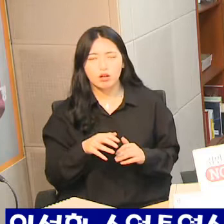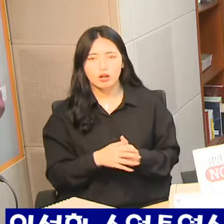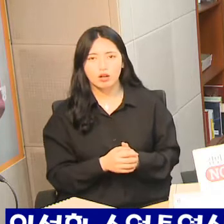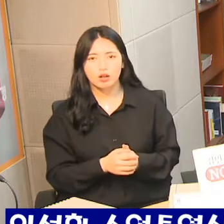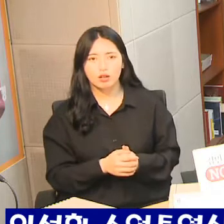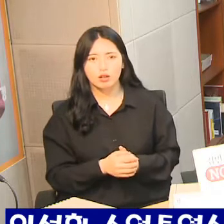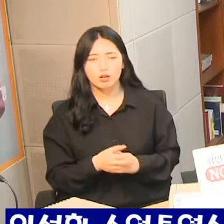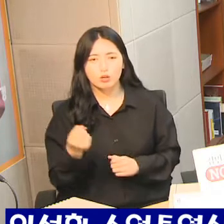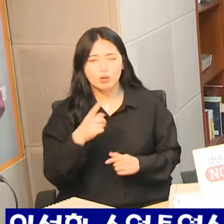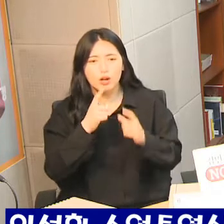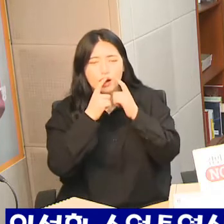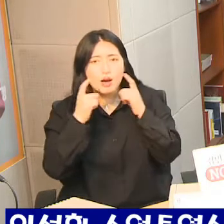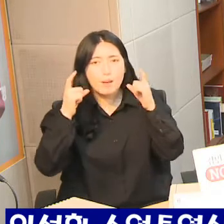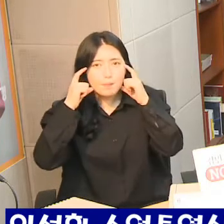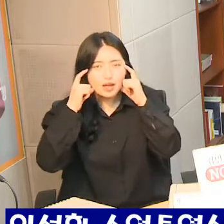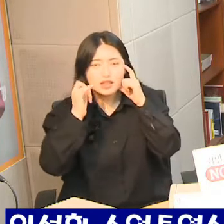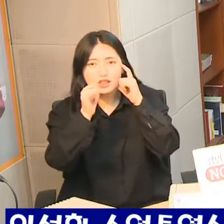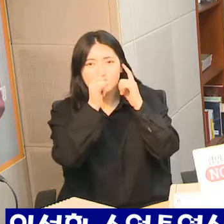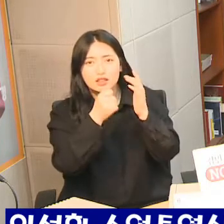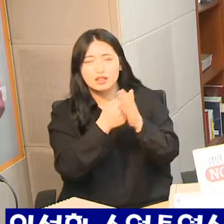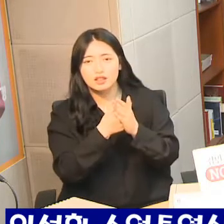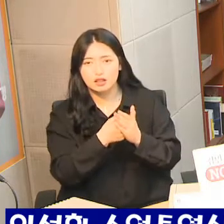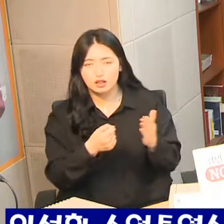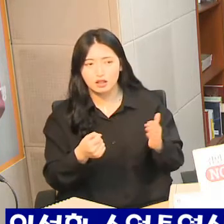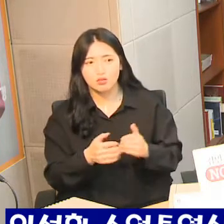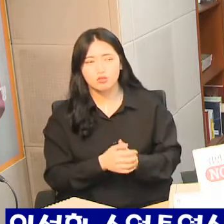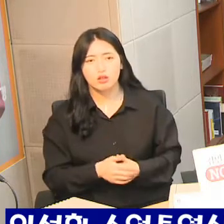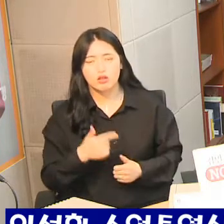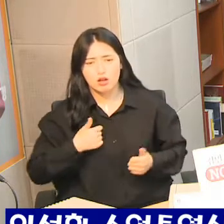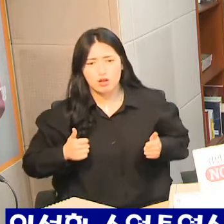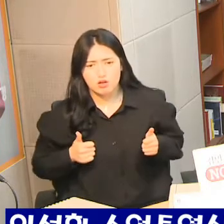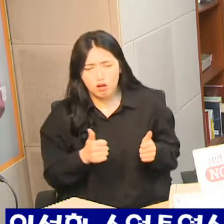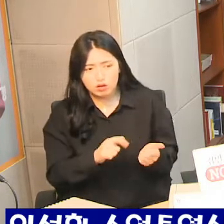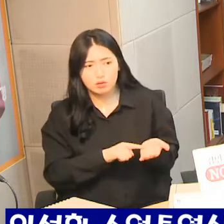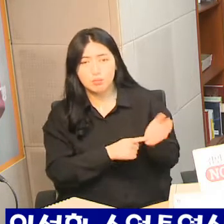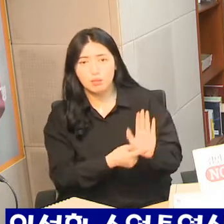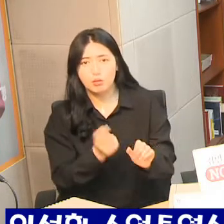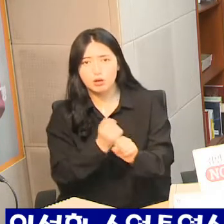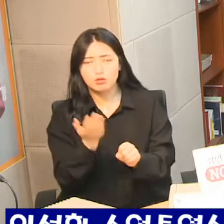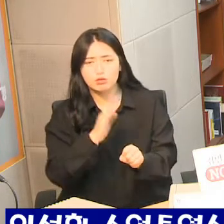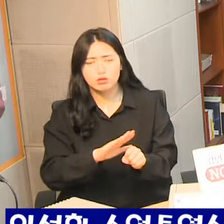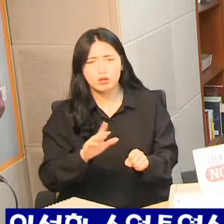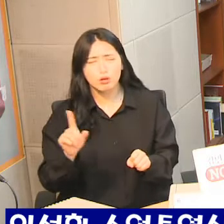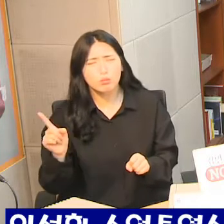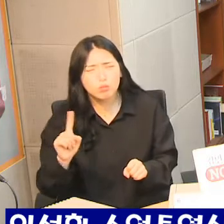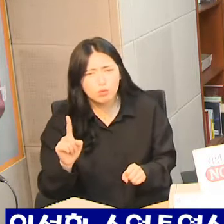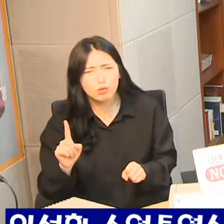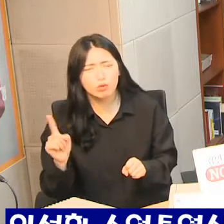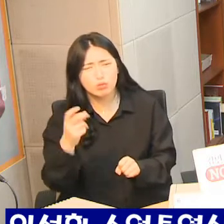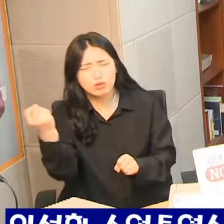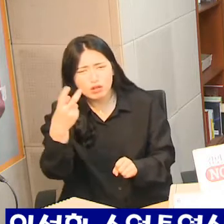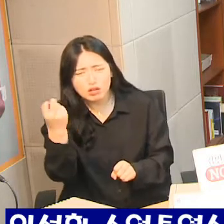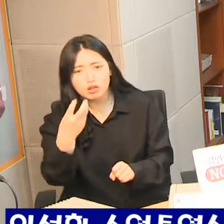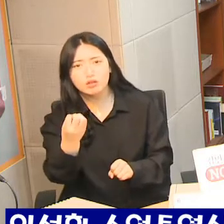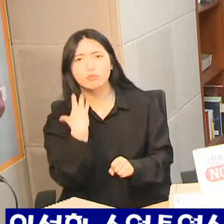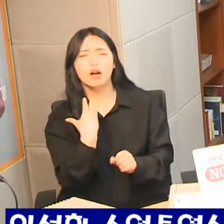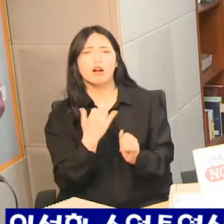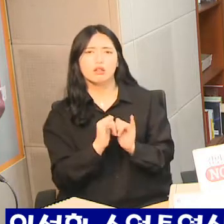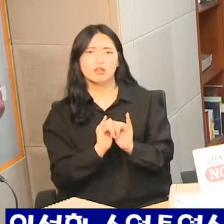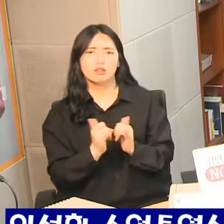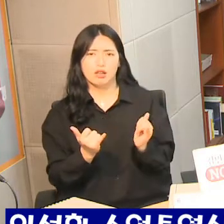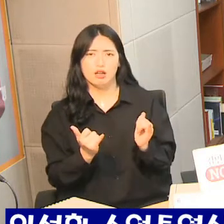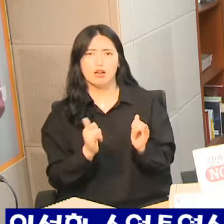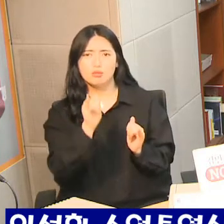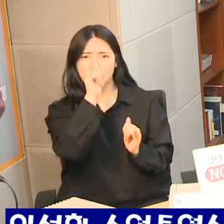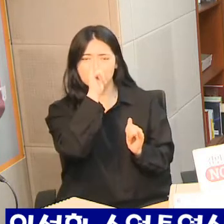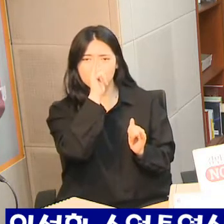막. 요즘은 특히나 마스크를 쓰기 때문에 네. 제가 열심히 발표를 했는데 자꾸 뭐라고요? 다시 말해주세요. 라는